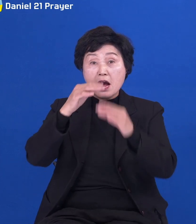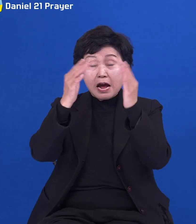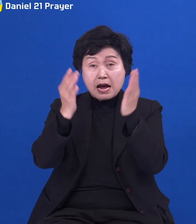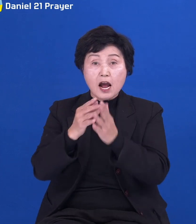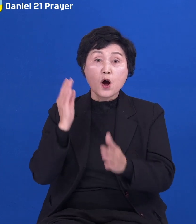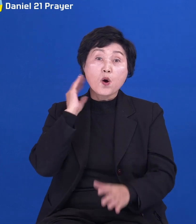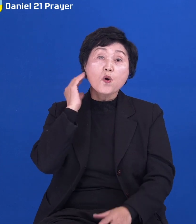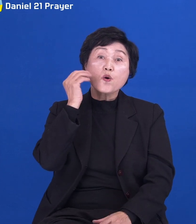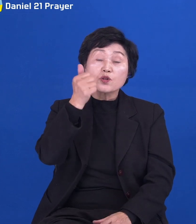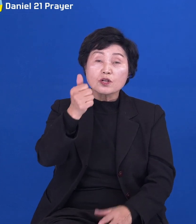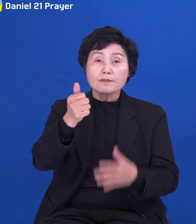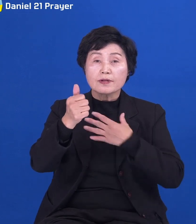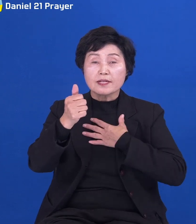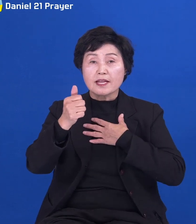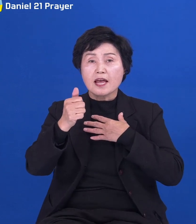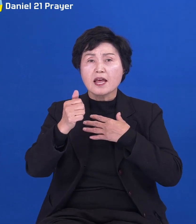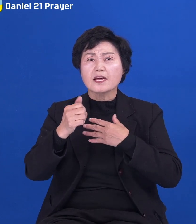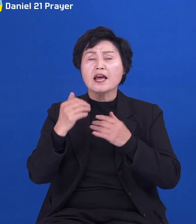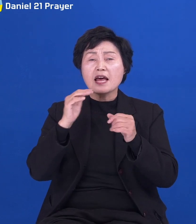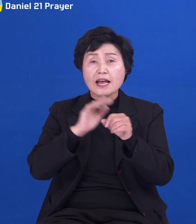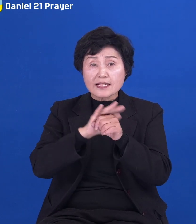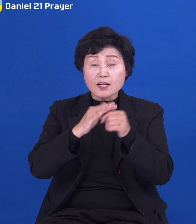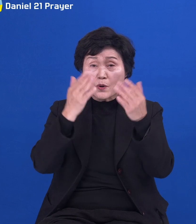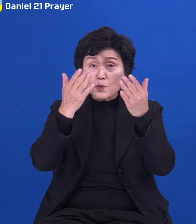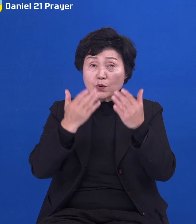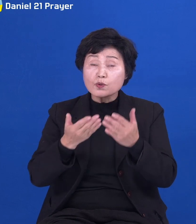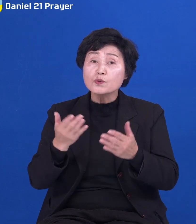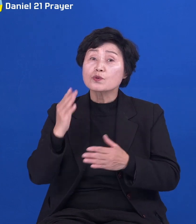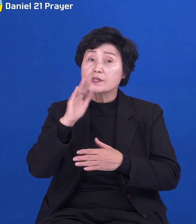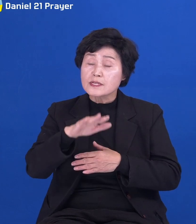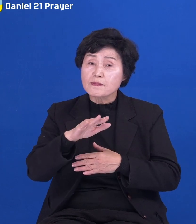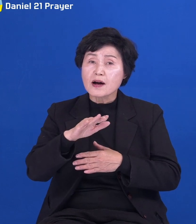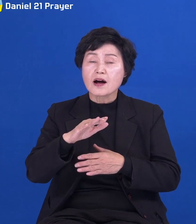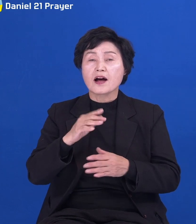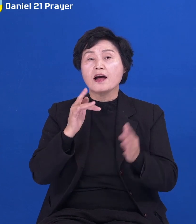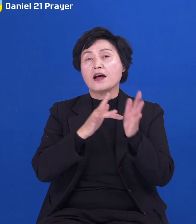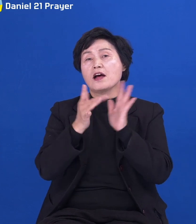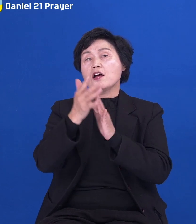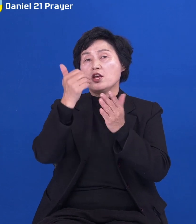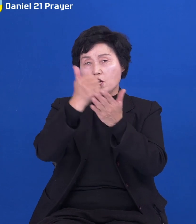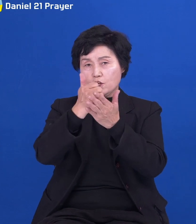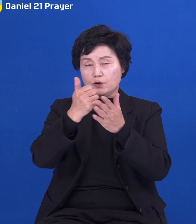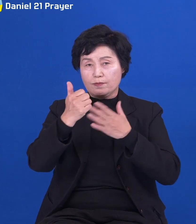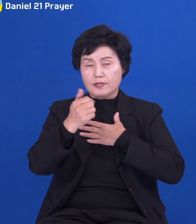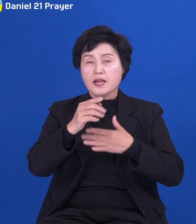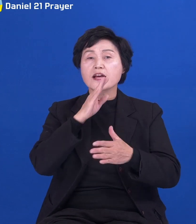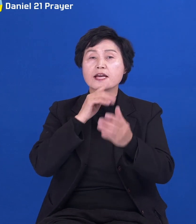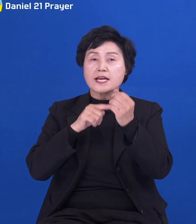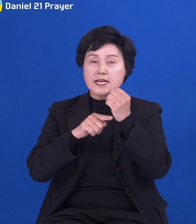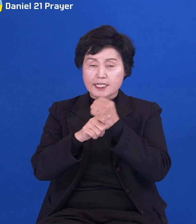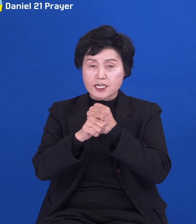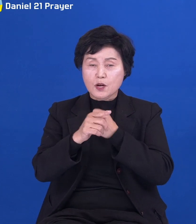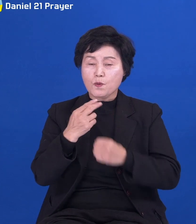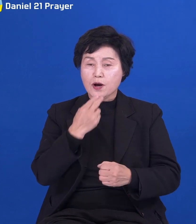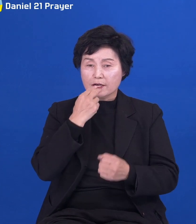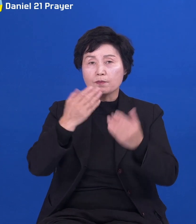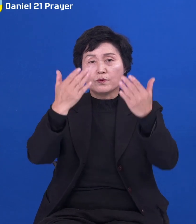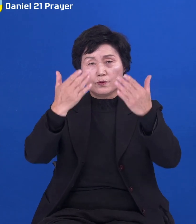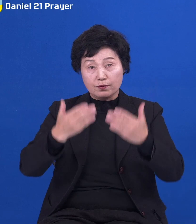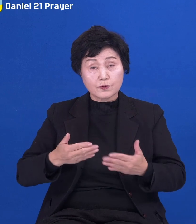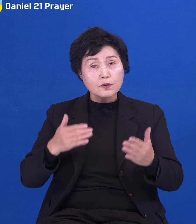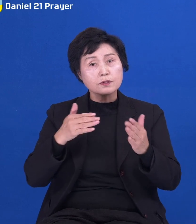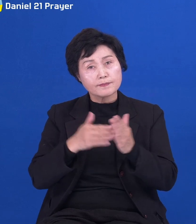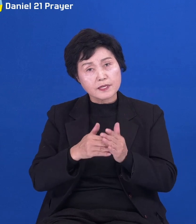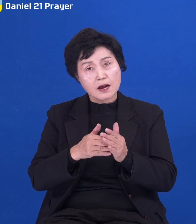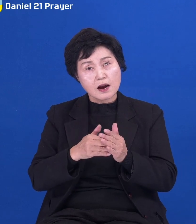공부를 하게끔 배려해 주었지만 예수님은 나에게 진리를 주셨고 생명을 주셨습니다. 우리 사역장의